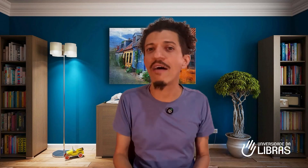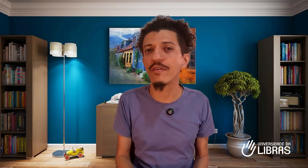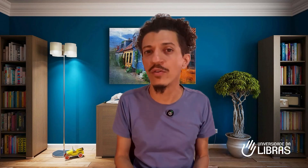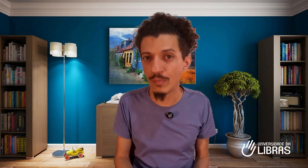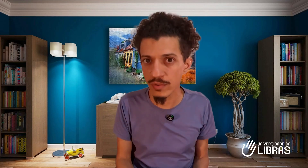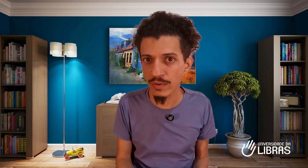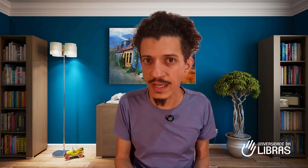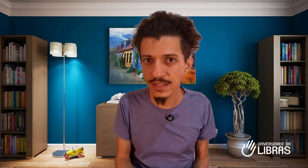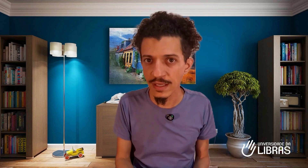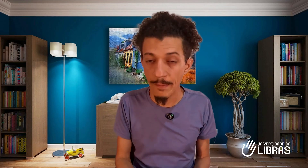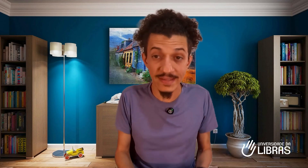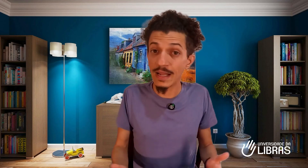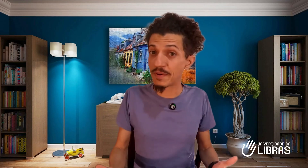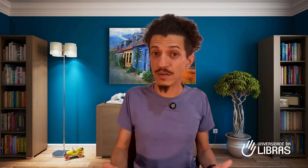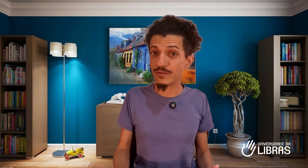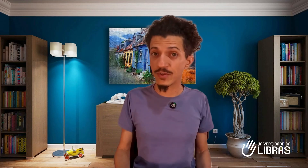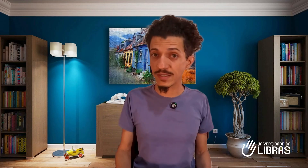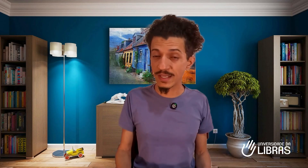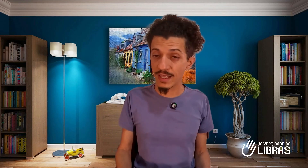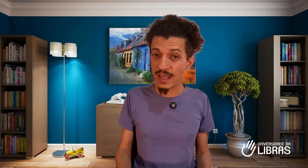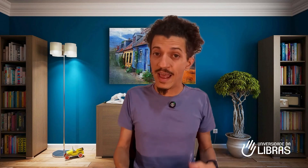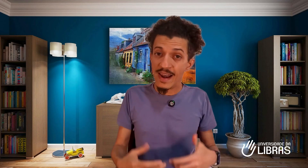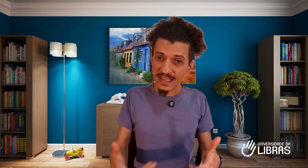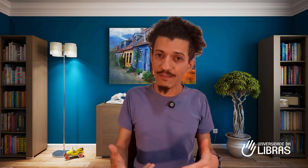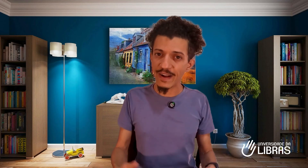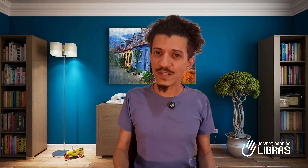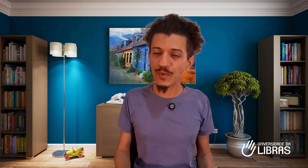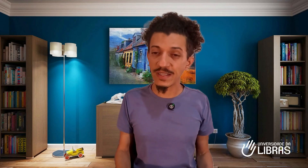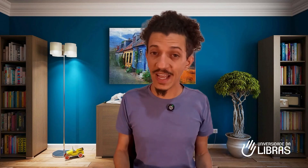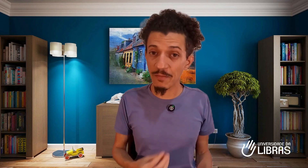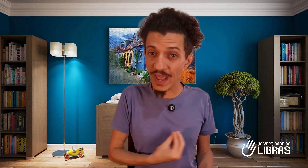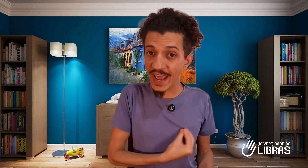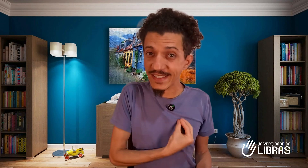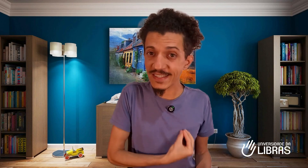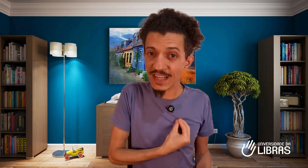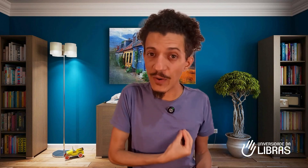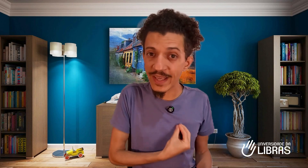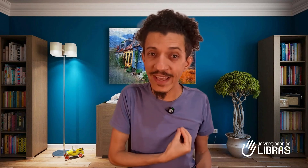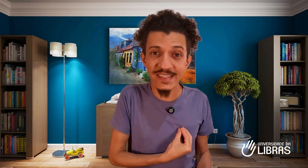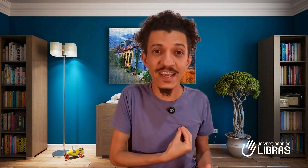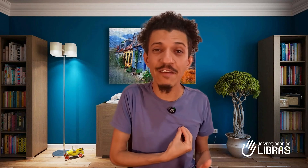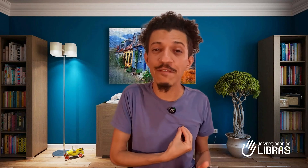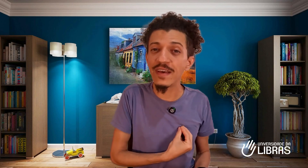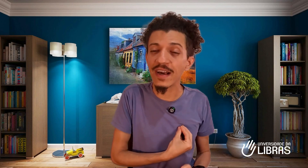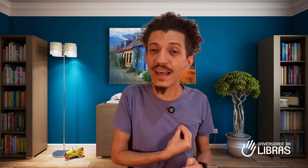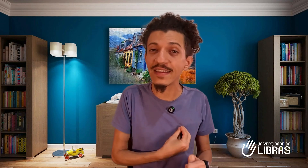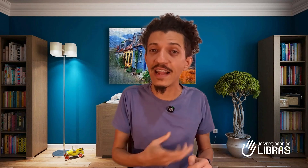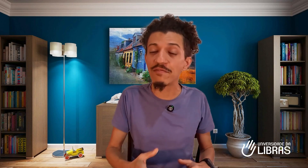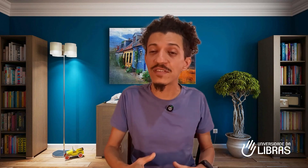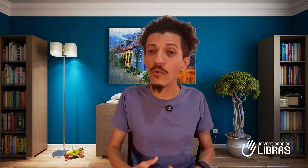do português. Mas a Libras não funciona assim. Nessa frase, por exemplo, esse sinal aqui significa que a televisão